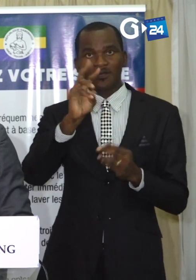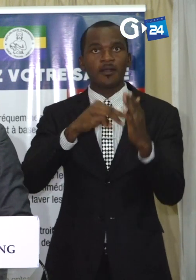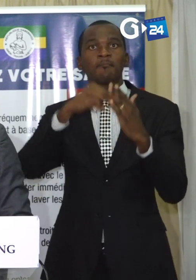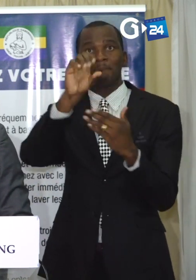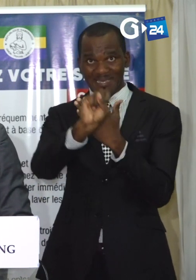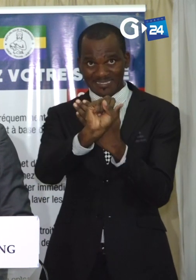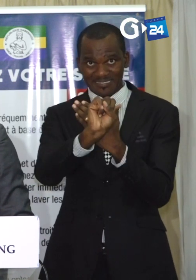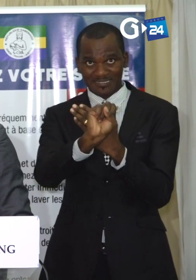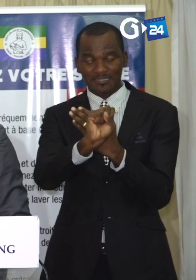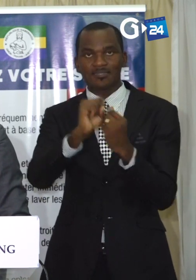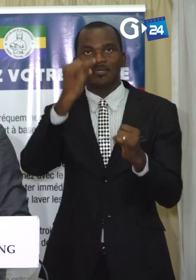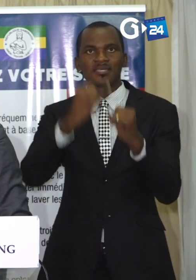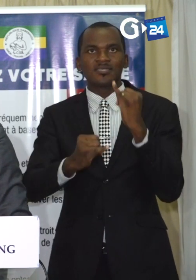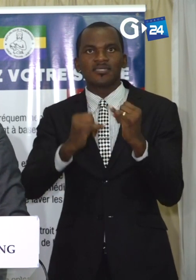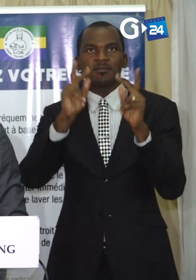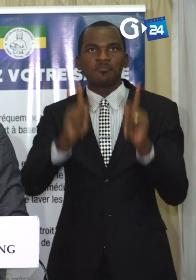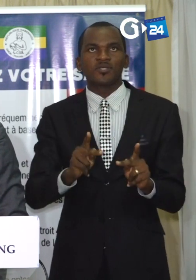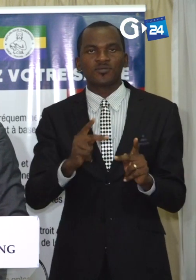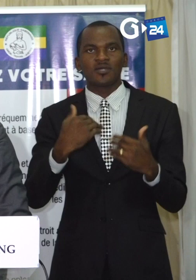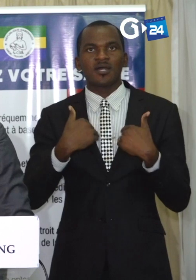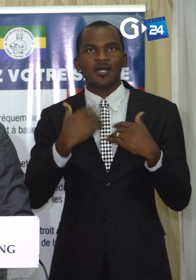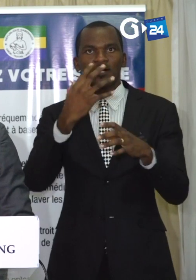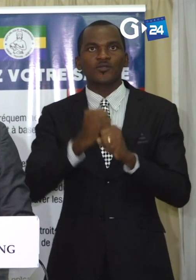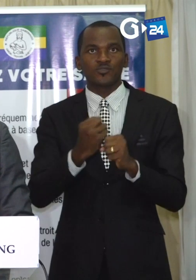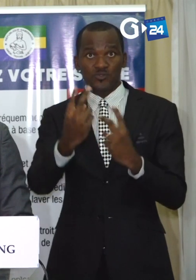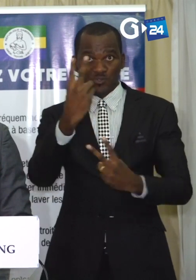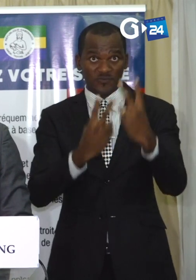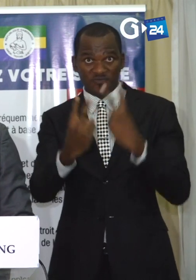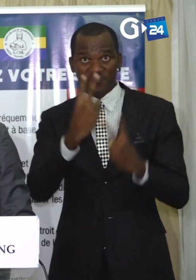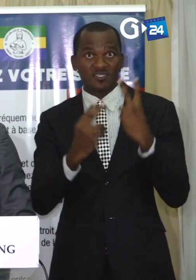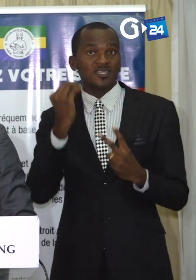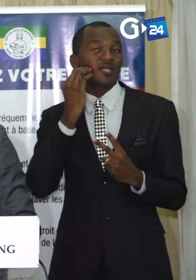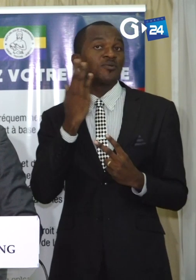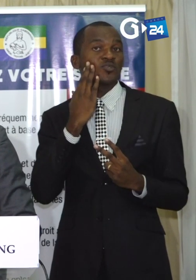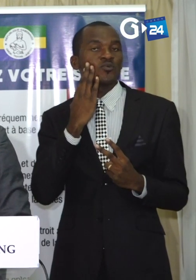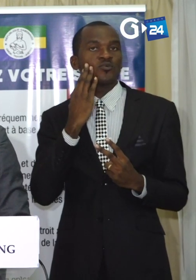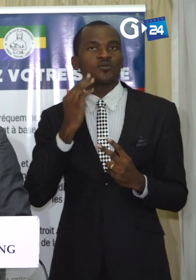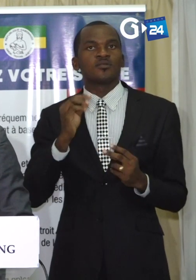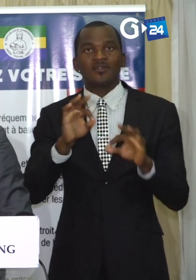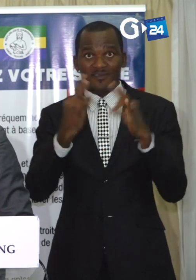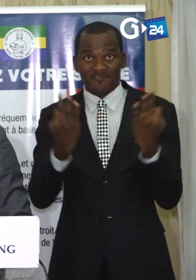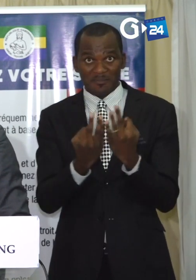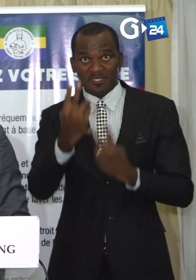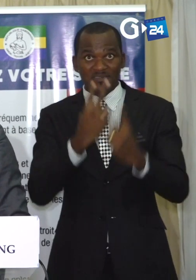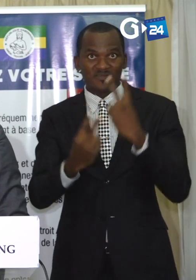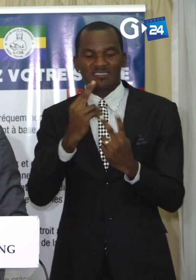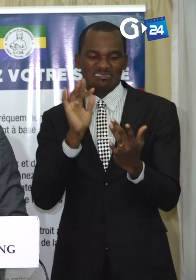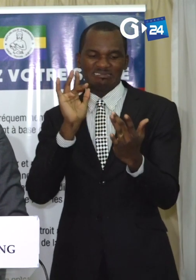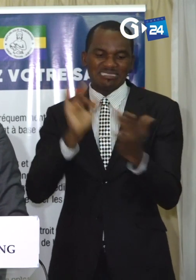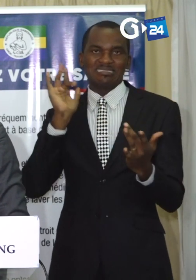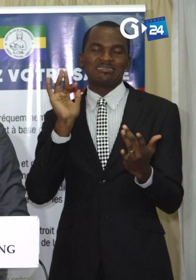dernière personne reconnaît avoir reçu une visite à son domicile d'un membre de sa famille fort probablement